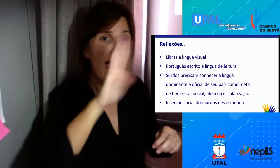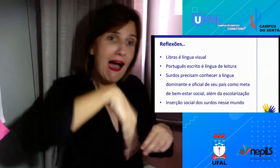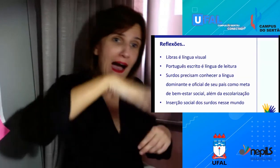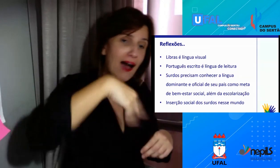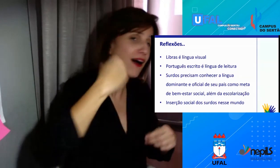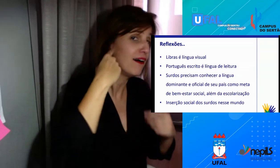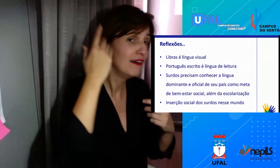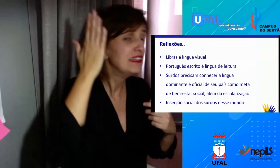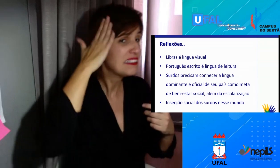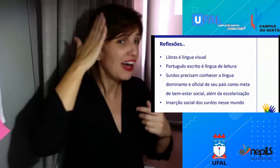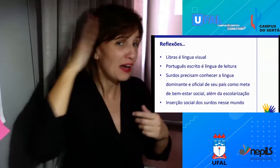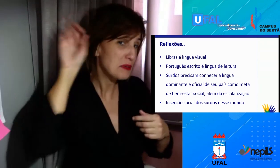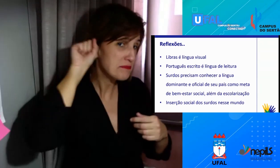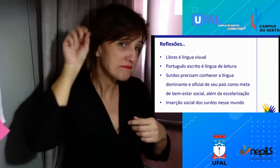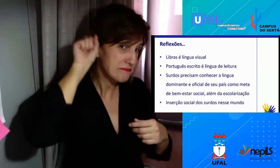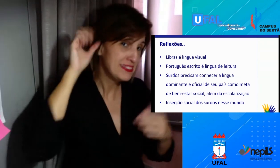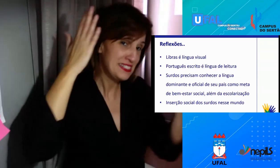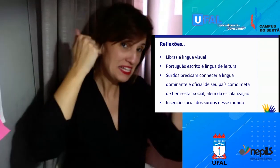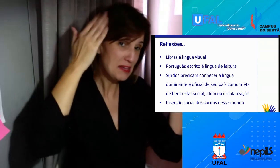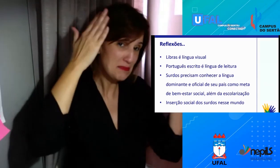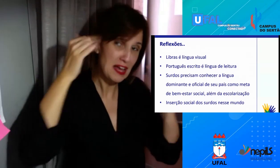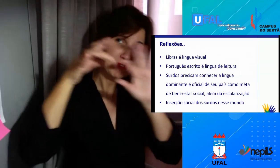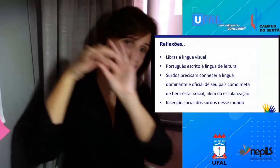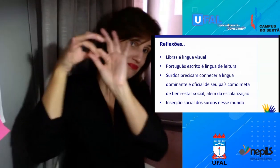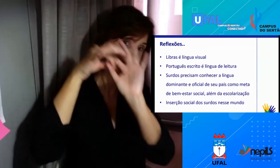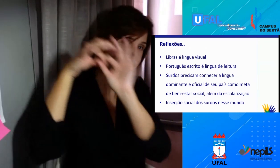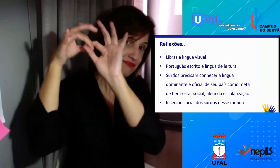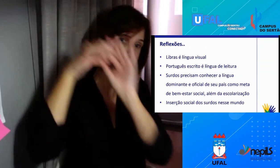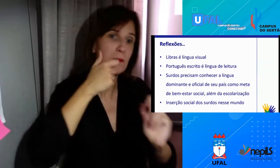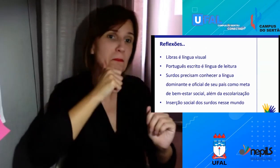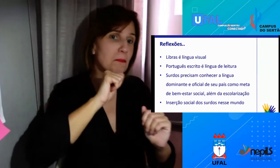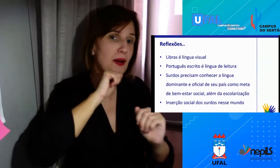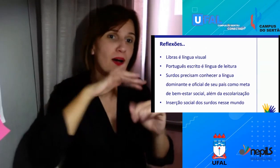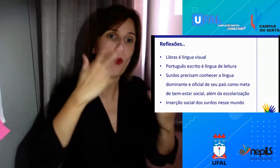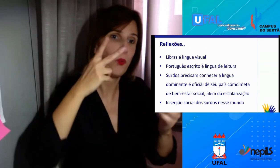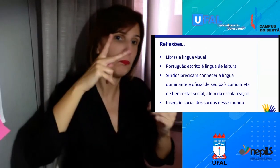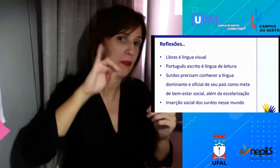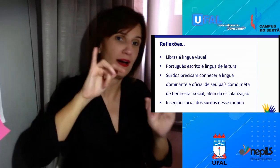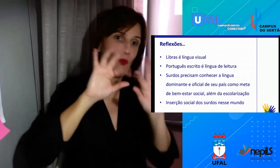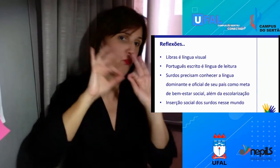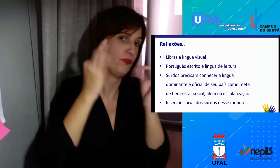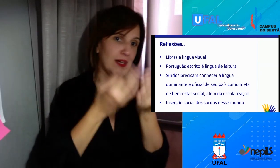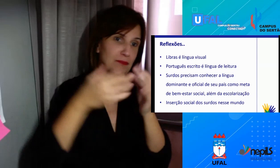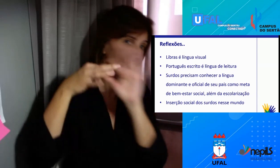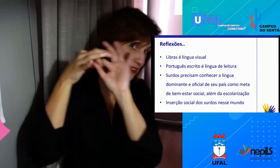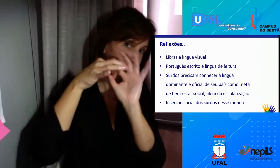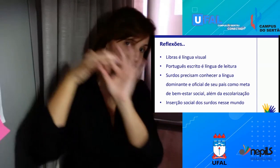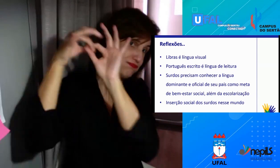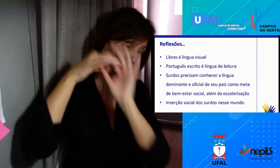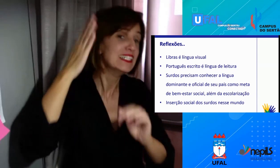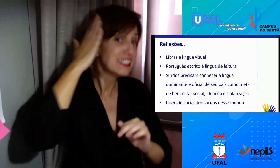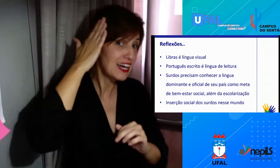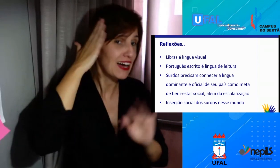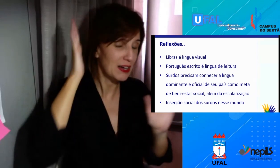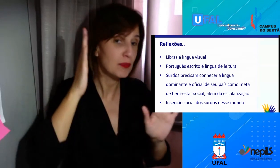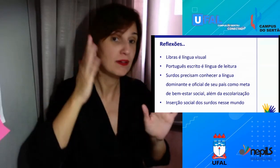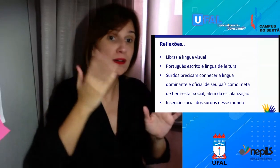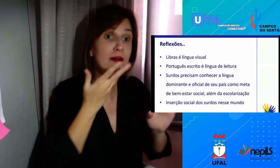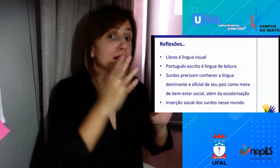de olhar, realmente da visualidade, dos estímulos que a criança precisa ter, porque a criança, ela